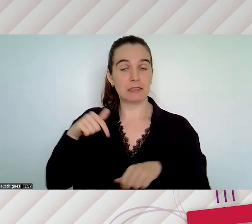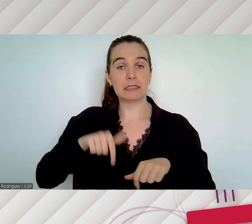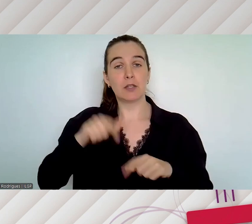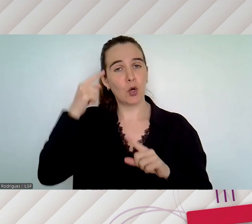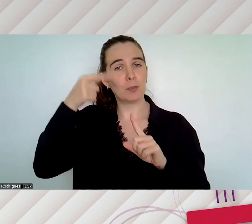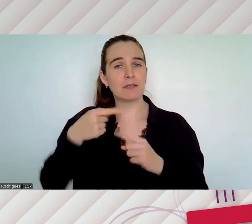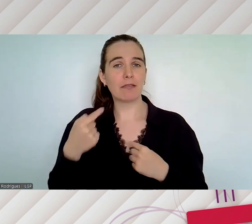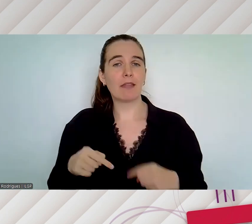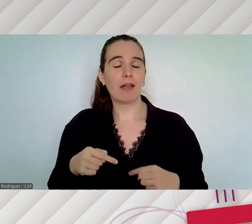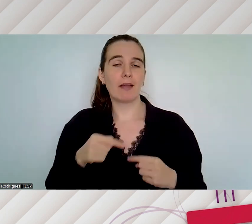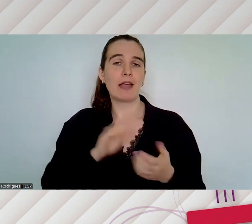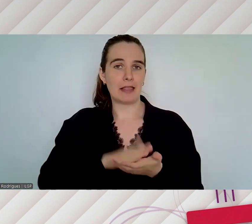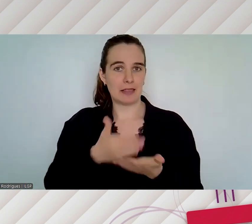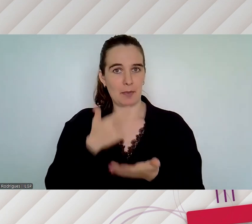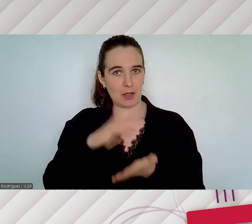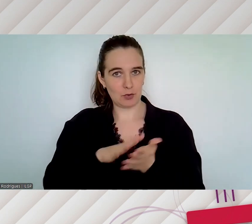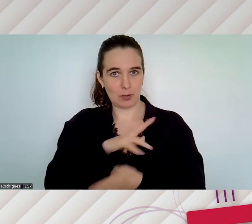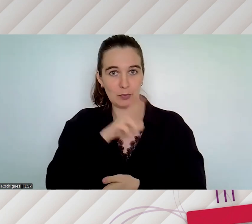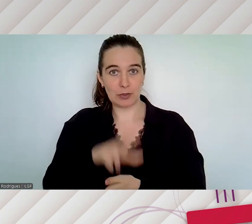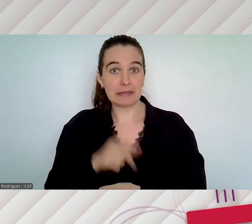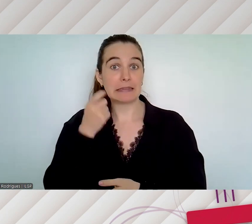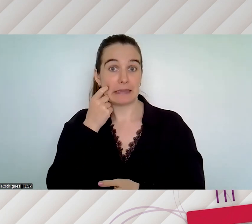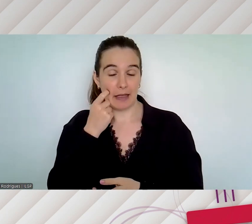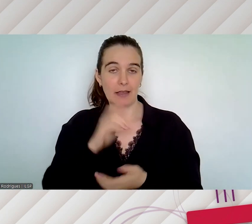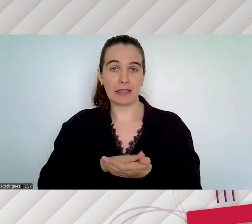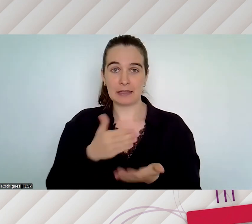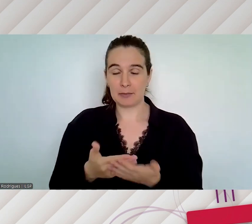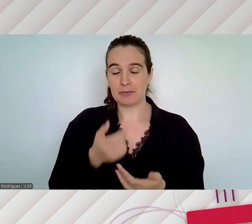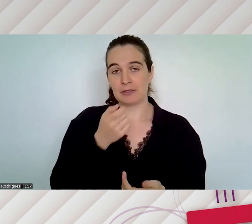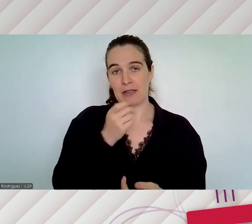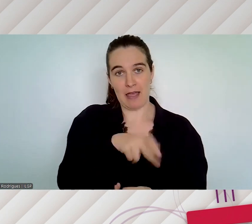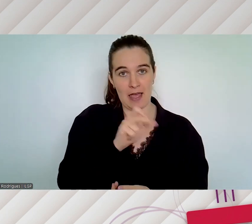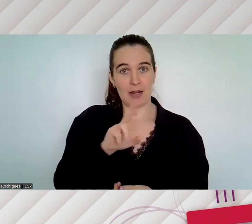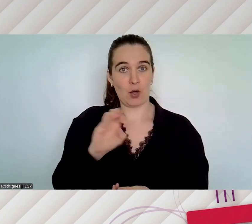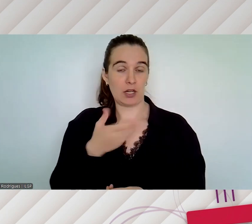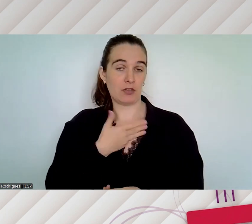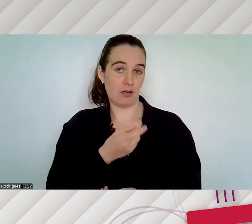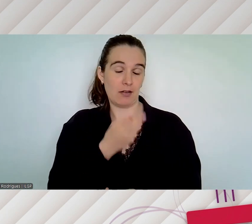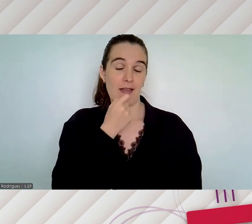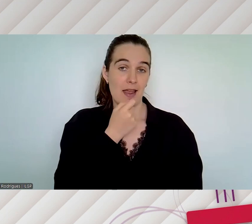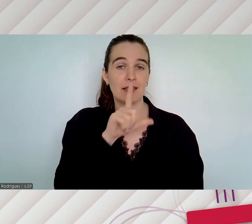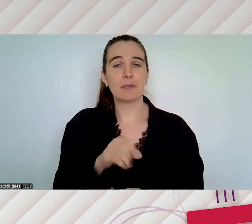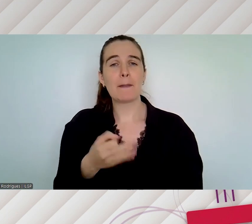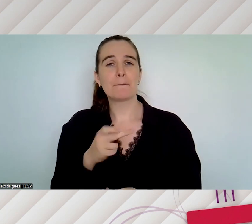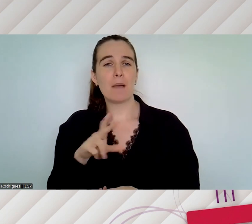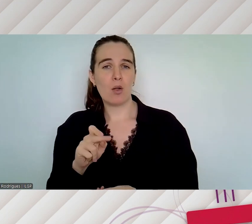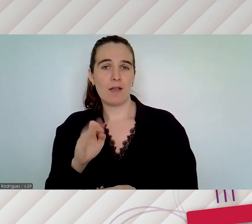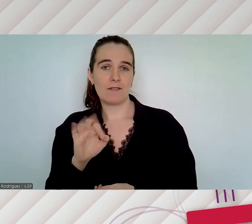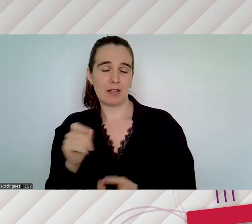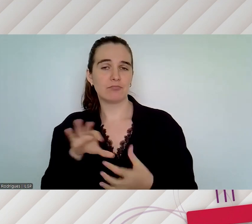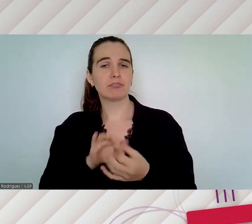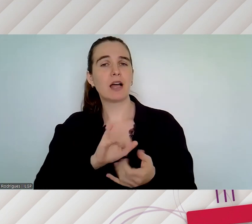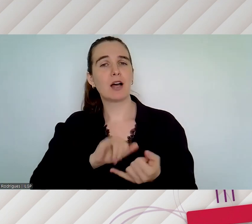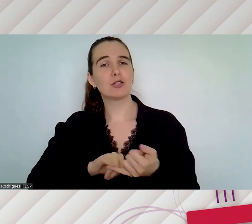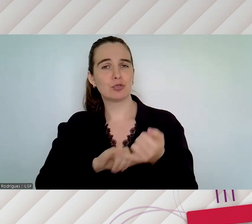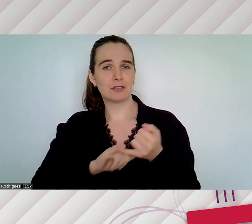terá a interpretação para a língua gestual portuguesa assegurada por Ana Rodrigues e Paula Sofia Fernandes, da Associação de Tradutores e